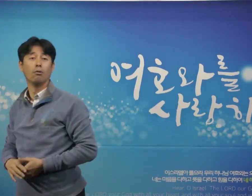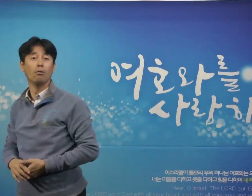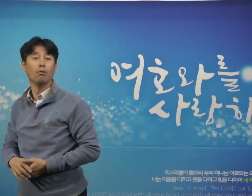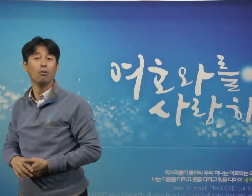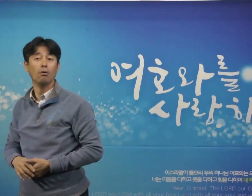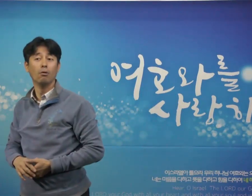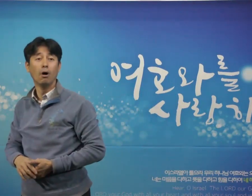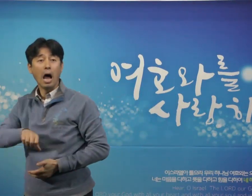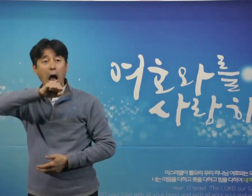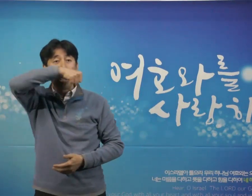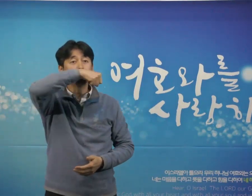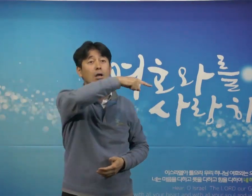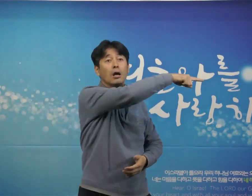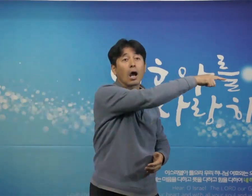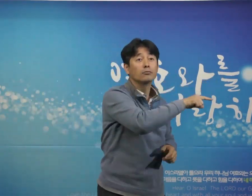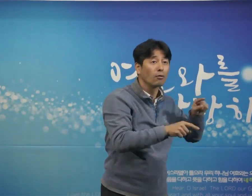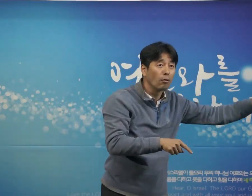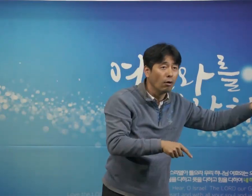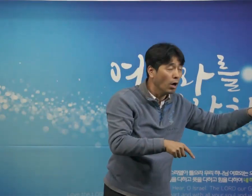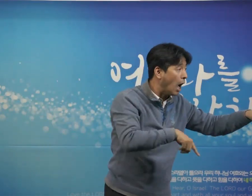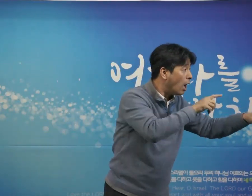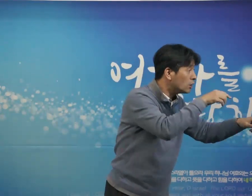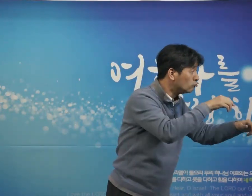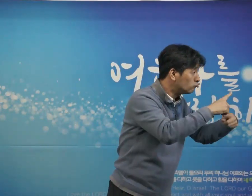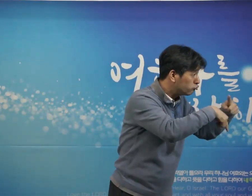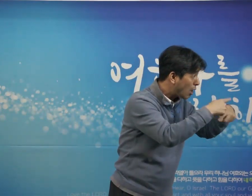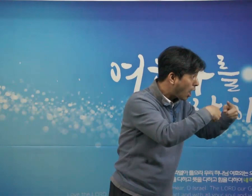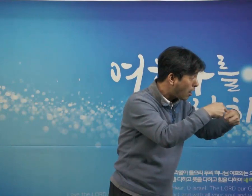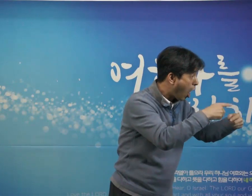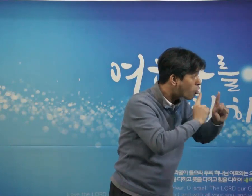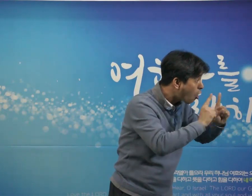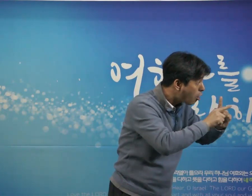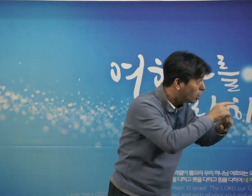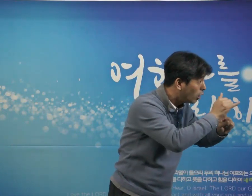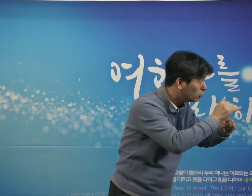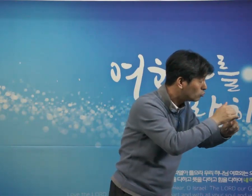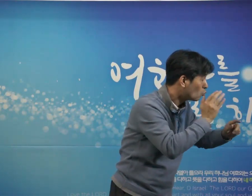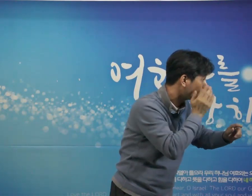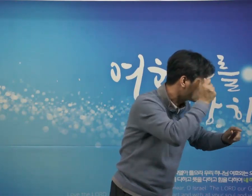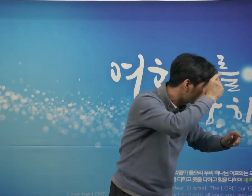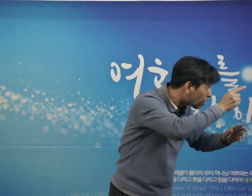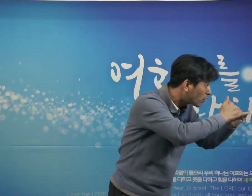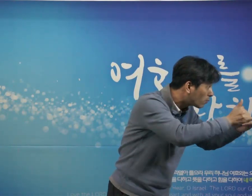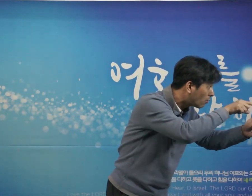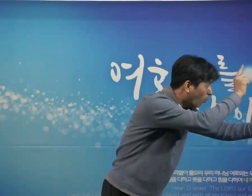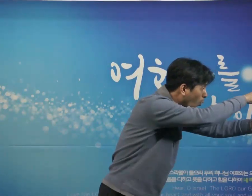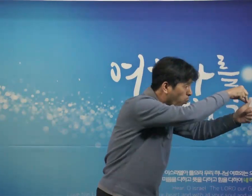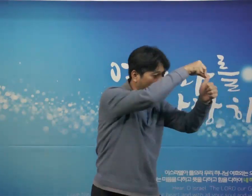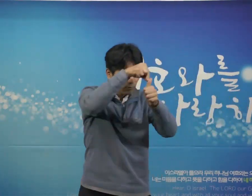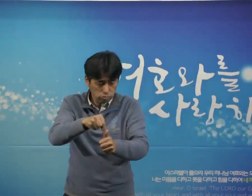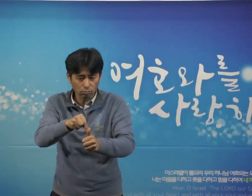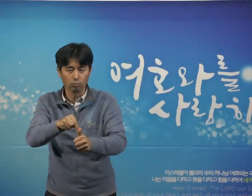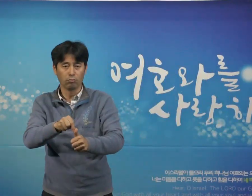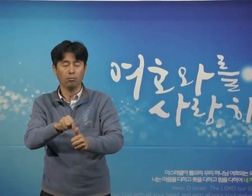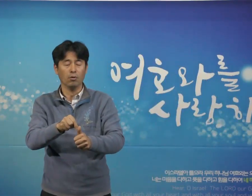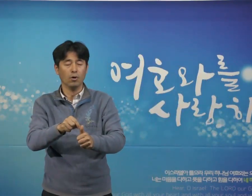지역으로 할 수 있게, 아프리카에 뛰어난 그런 농인이 있으면 그를 데리고